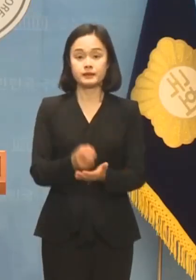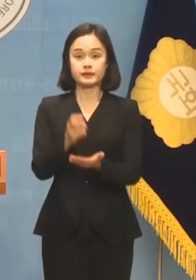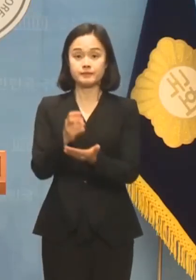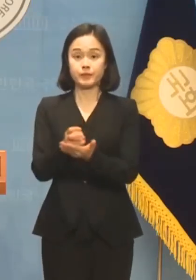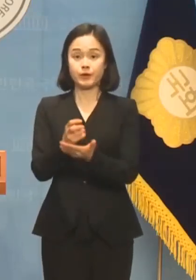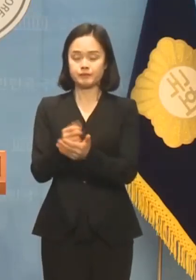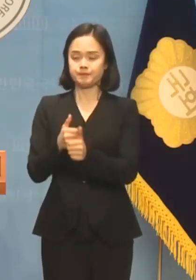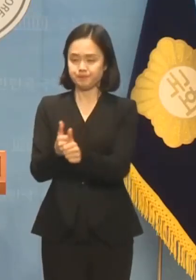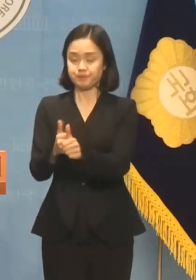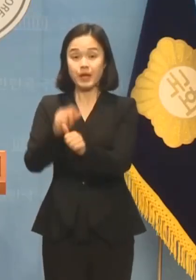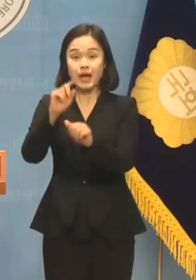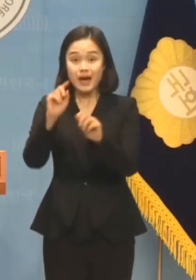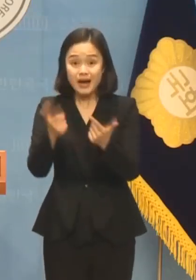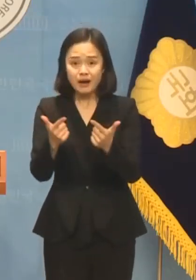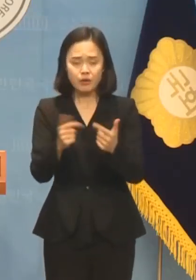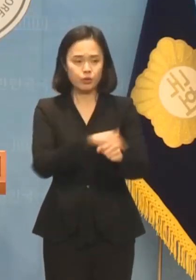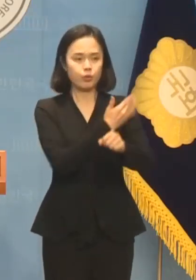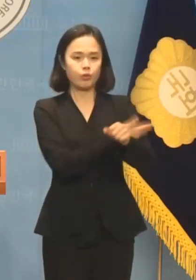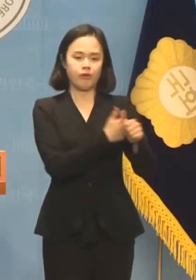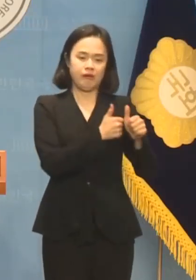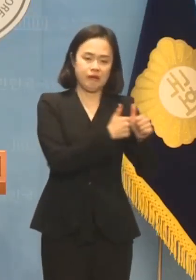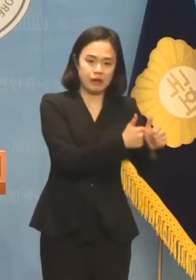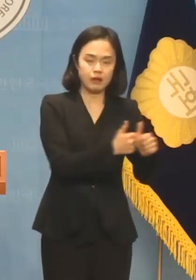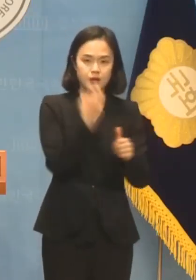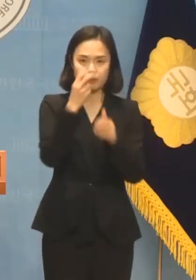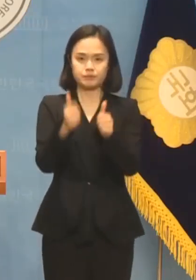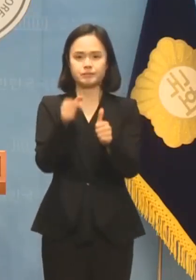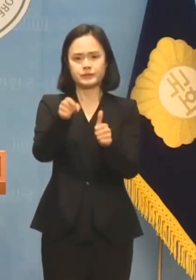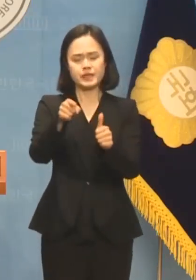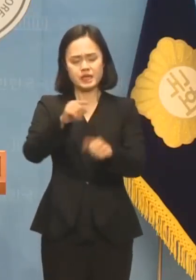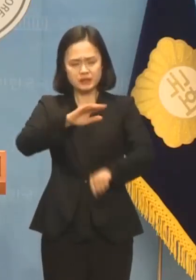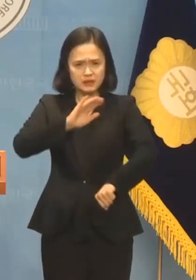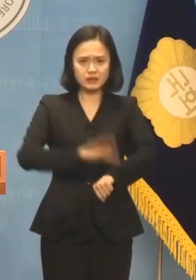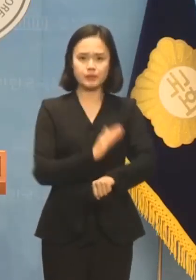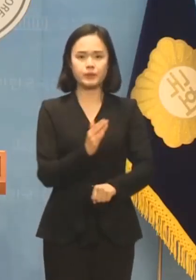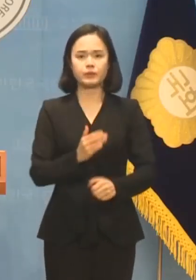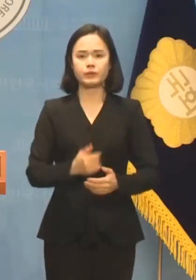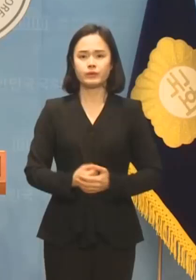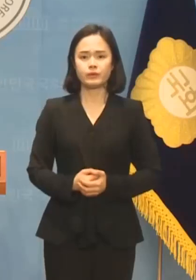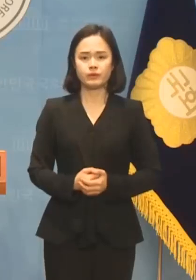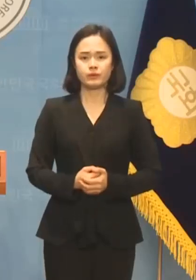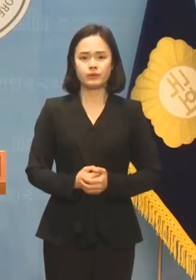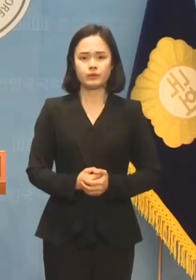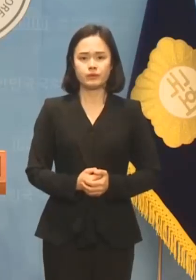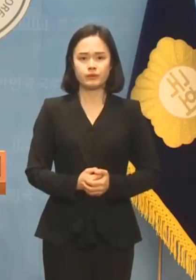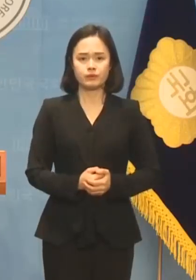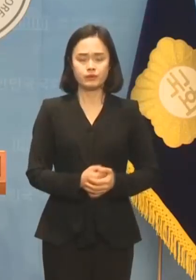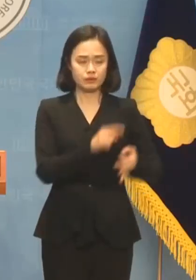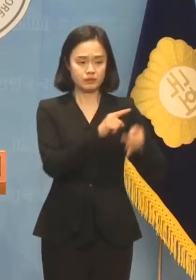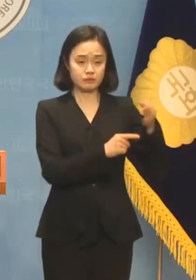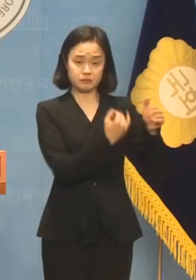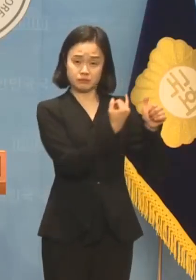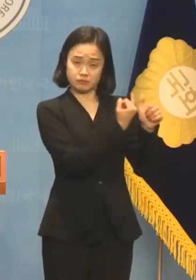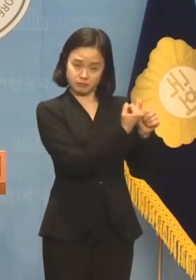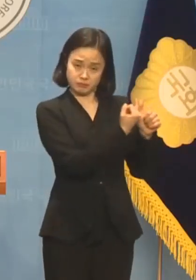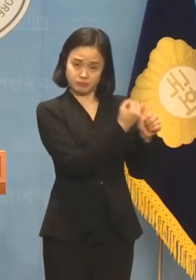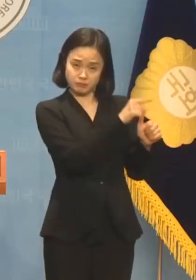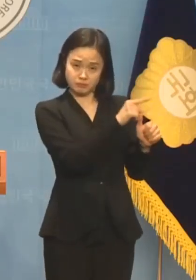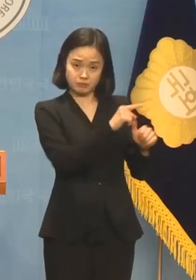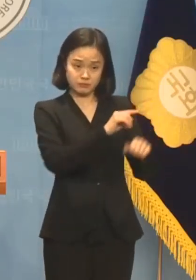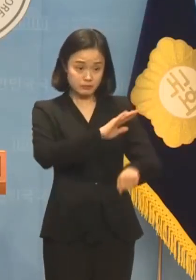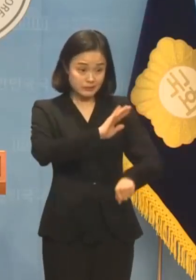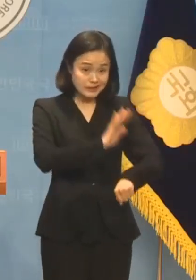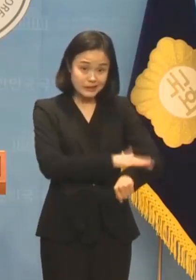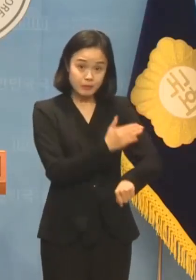기생하는 기회주의적인 검찰을 규탄합니다. 윤석열과 김건희 일당이 저지른 범죄를 은폐하려는